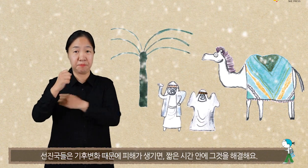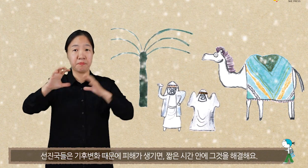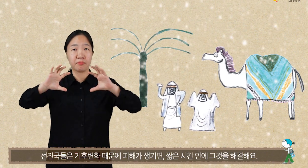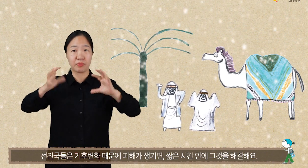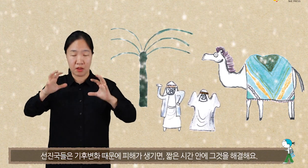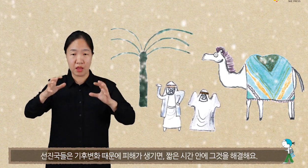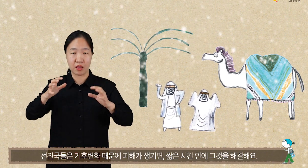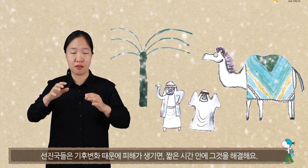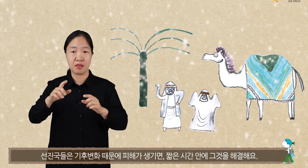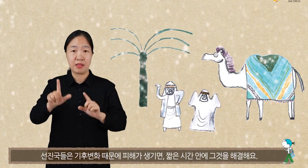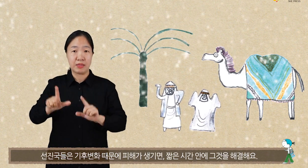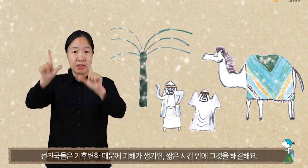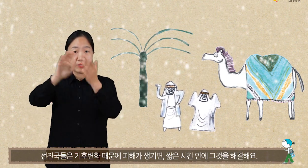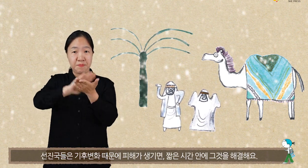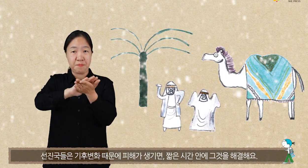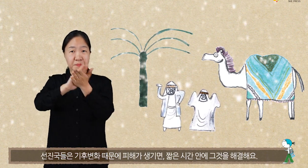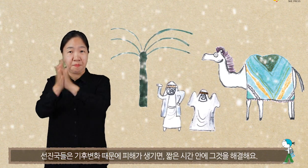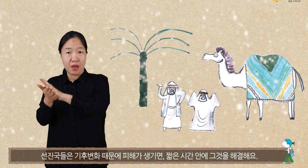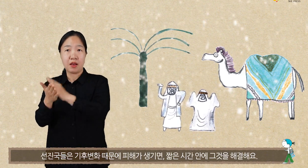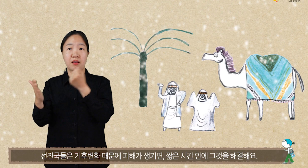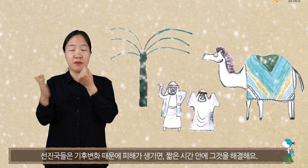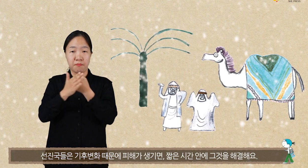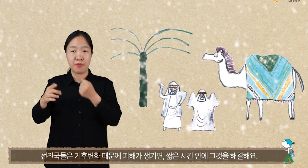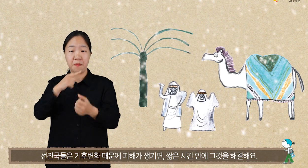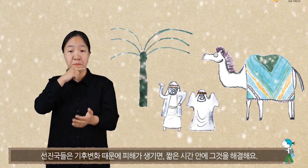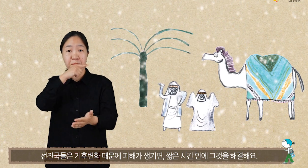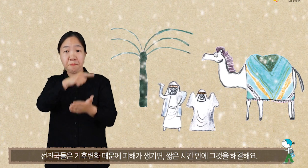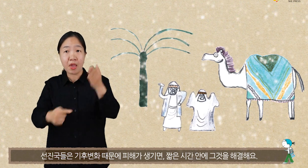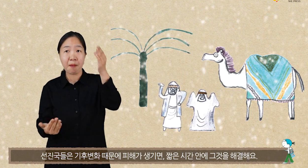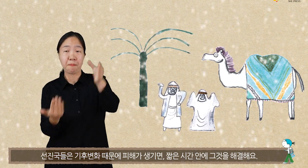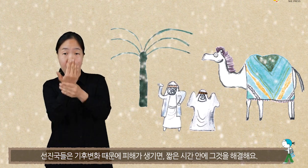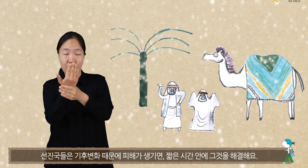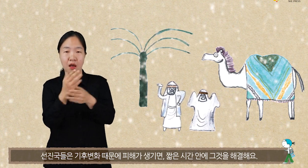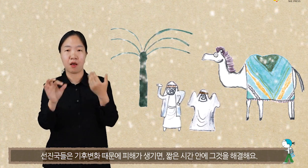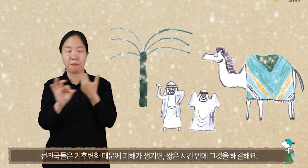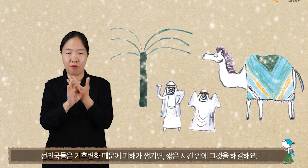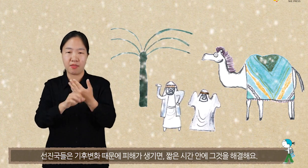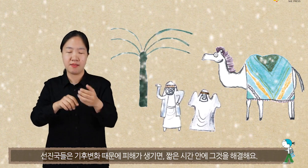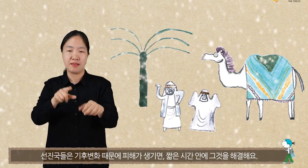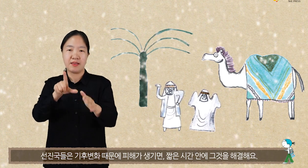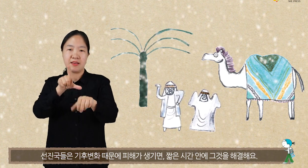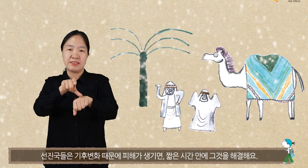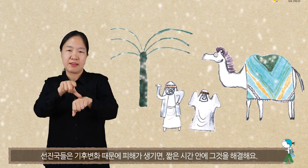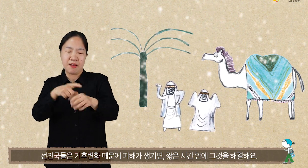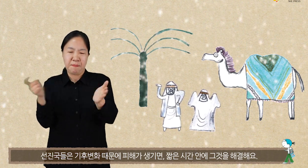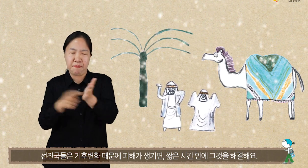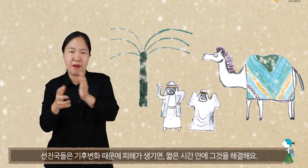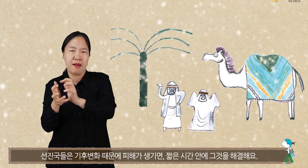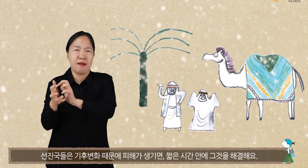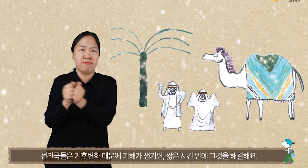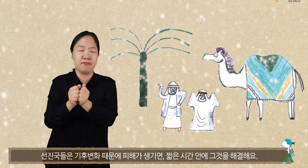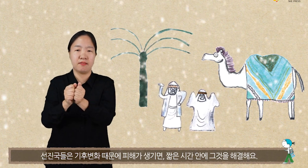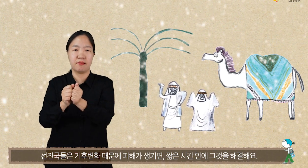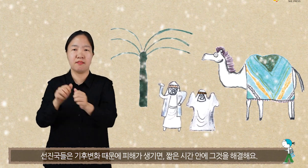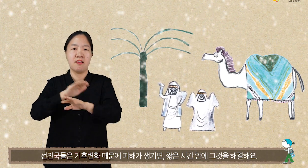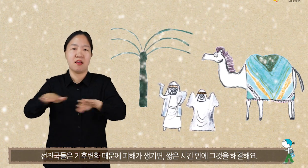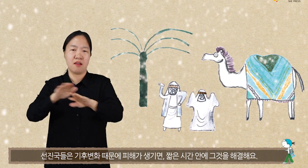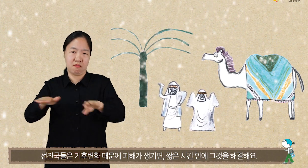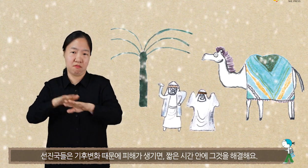선진국들은 기후변화 때문에 피해가 생기면 짧은 시간 안에 그것을 해결해요.